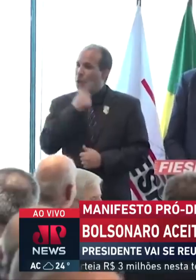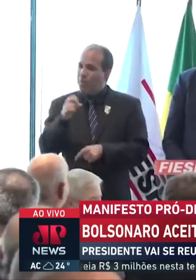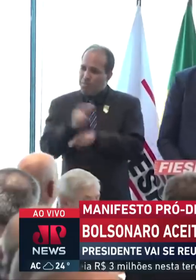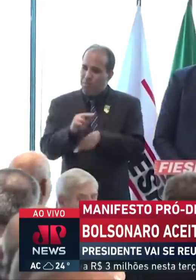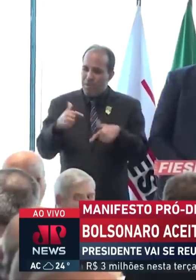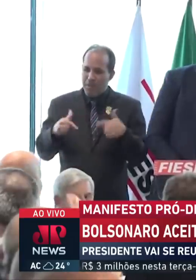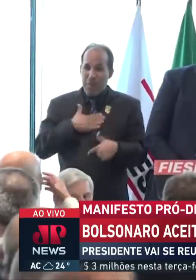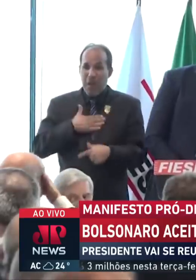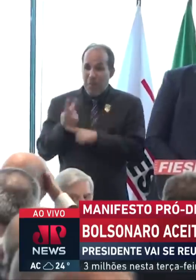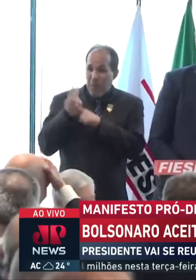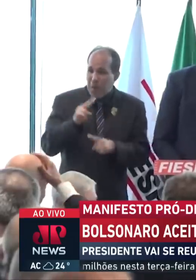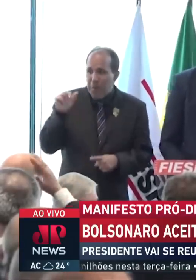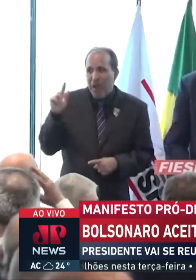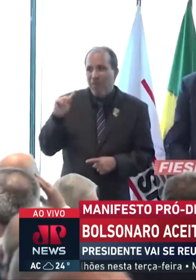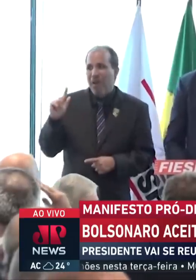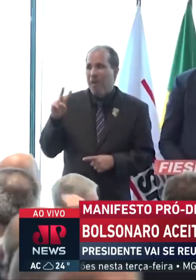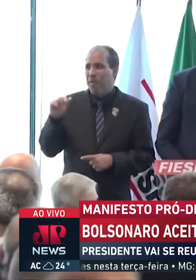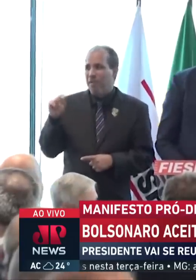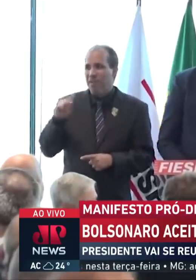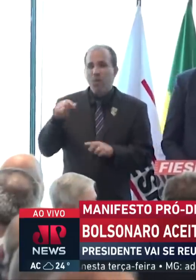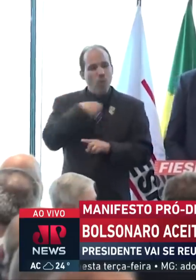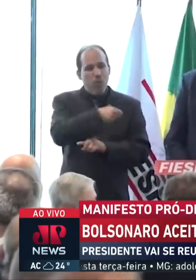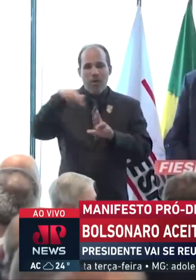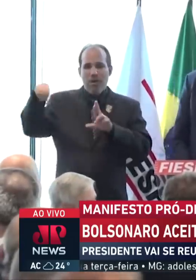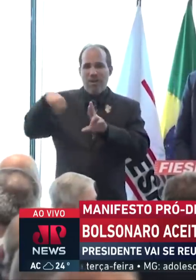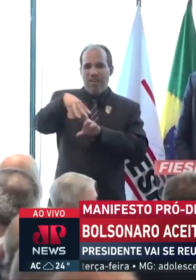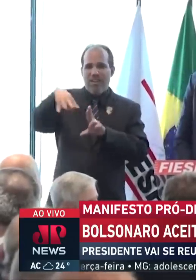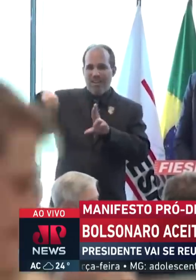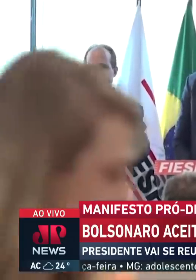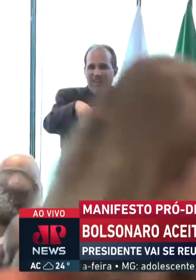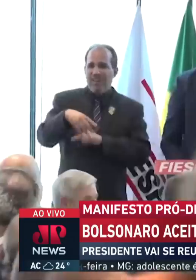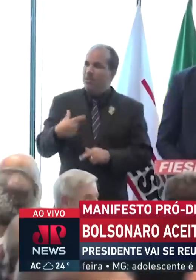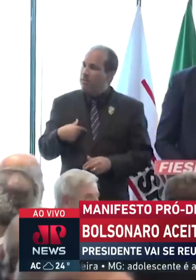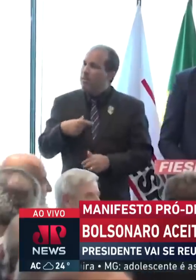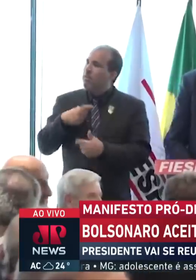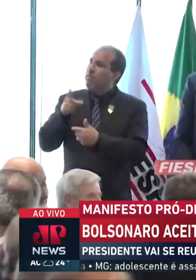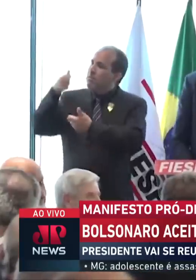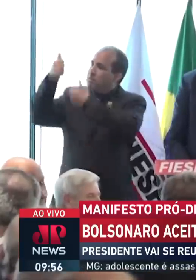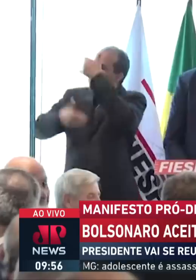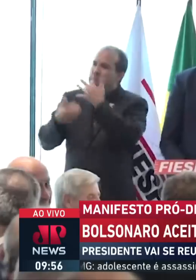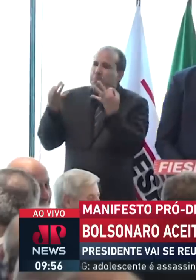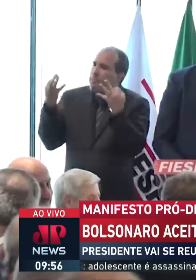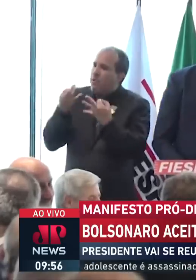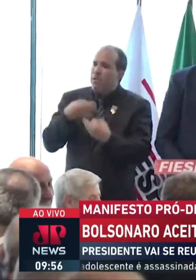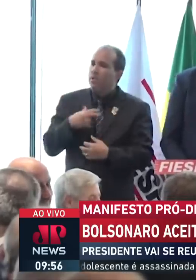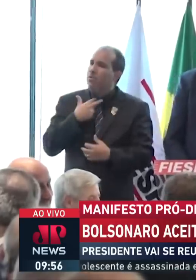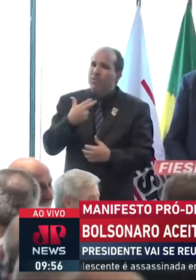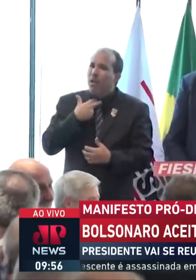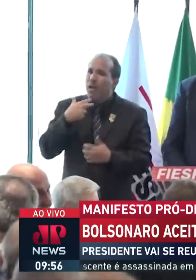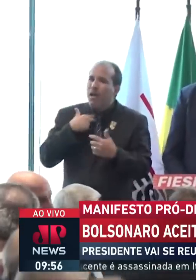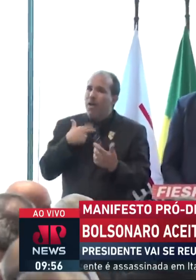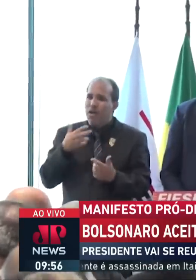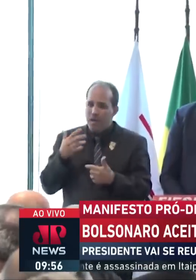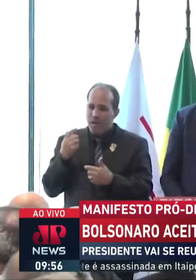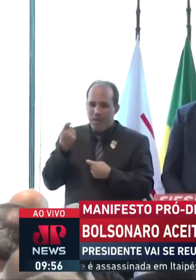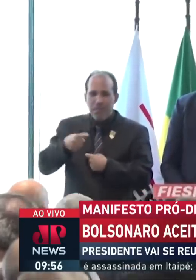o ativismo judicial. Nós acabamos de ver uma notícia em que a Procuradoria-Geral da República declara que